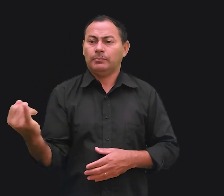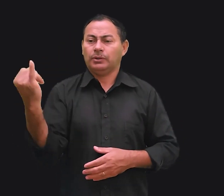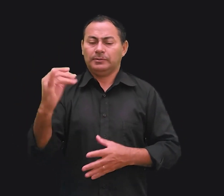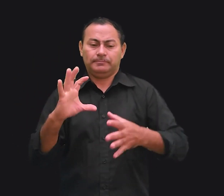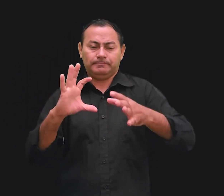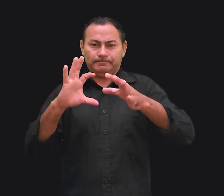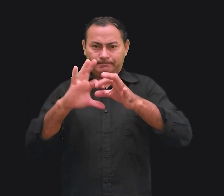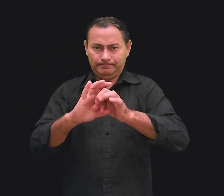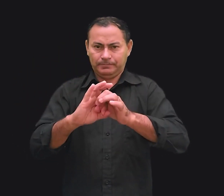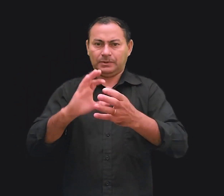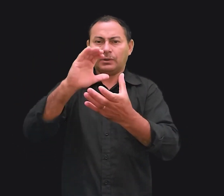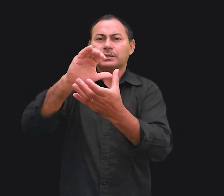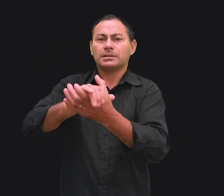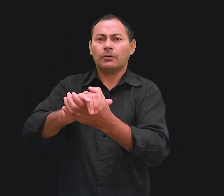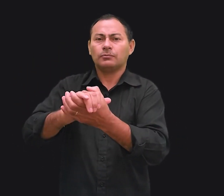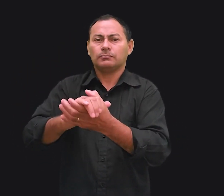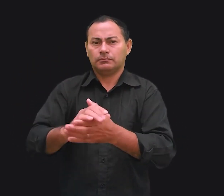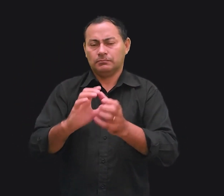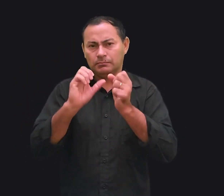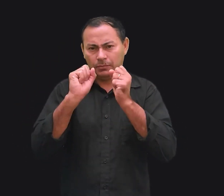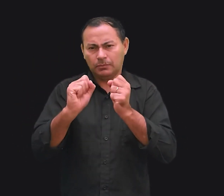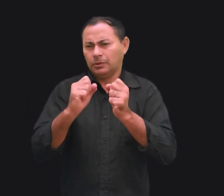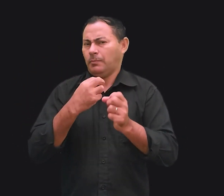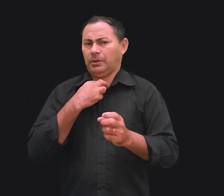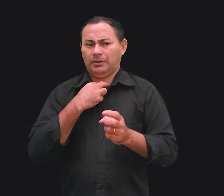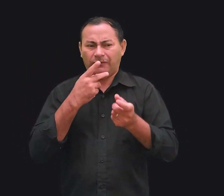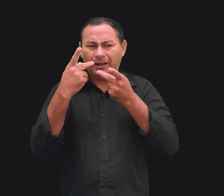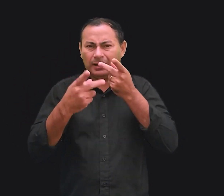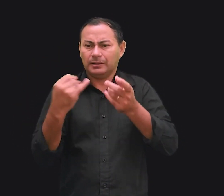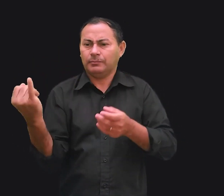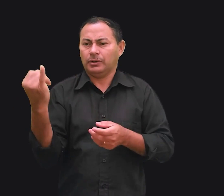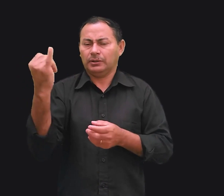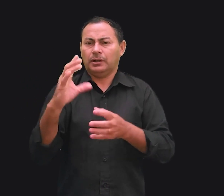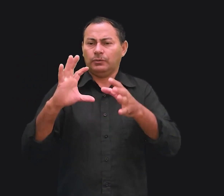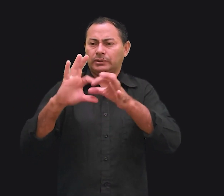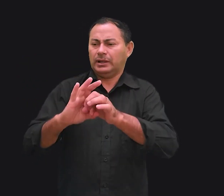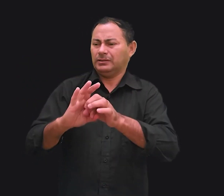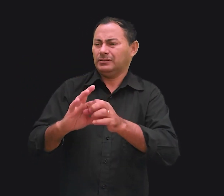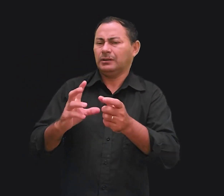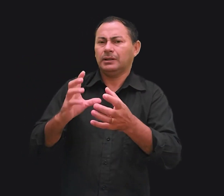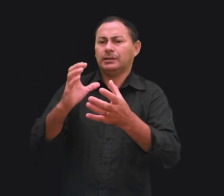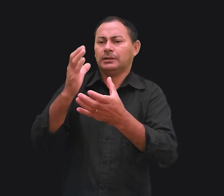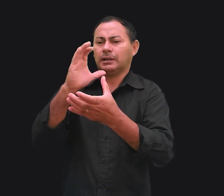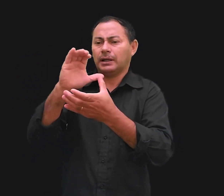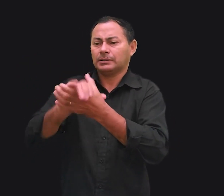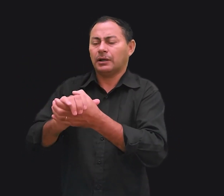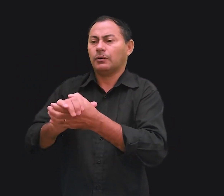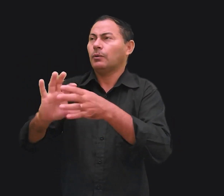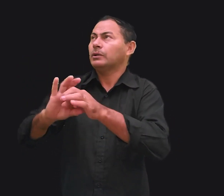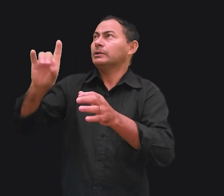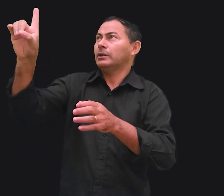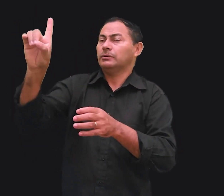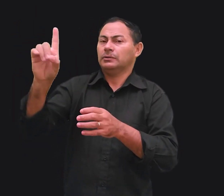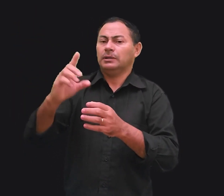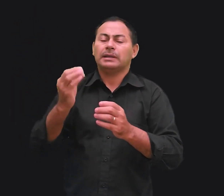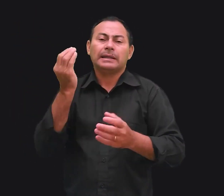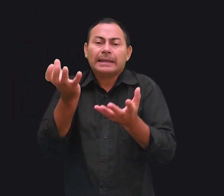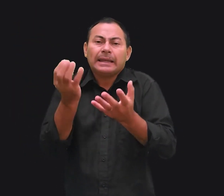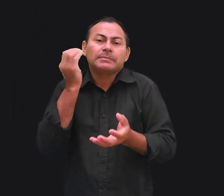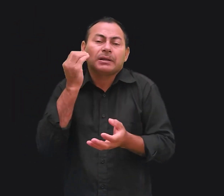para a unidade do casal? Não podemos superestimar a importância da unidade entre um casal que foi unido por Deus e quer experimentar o